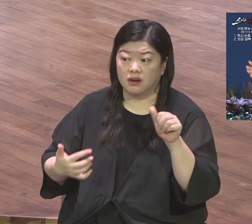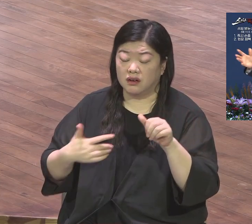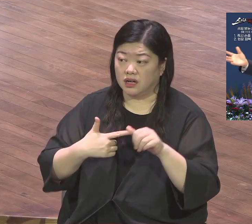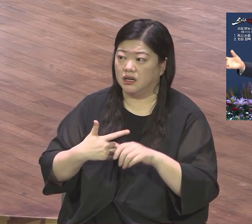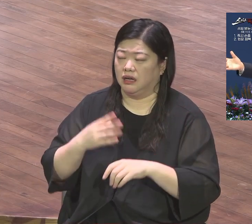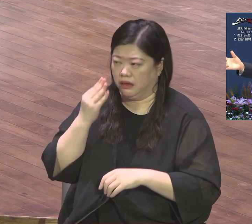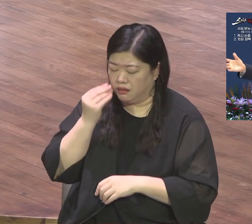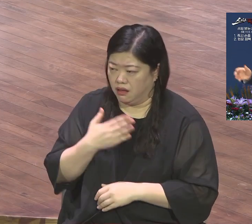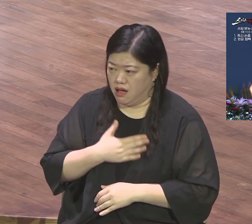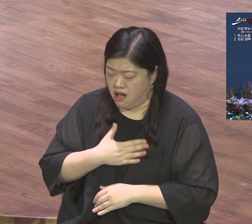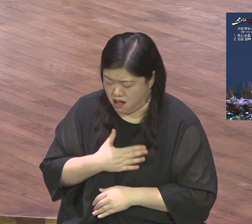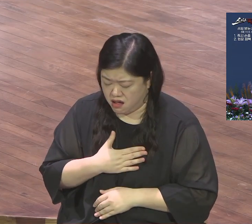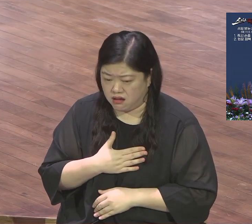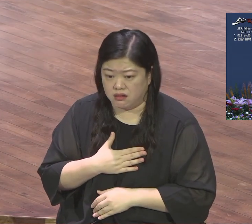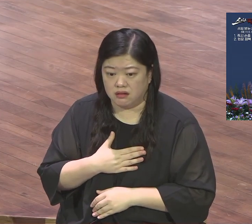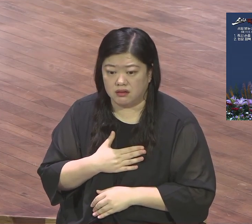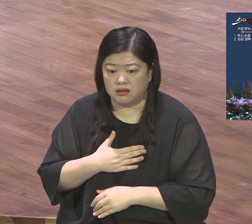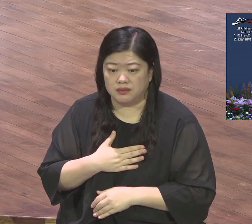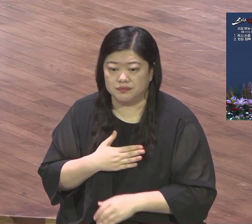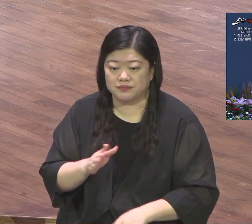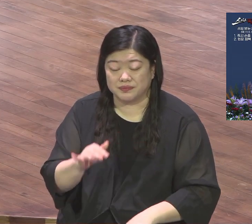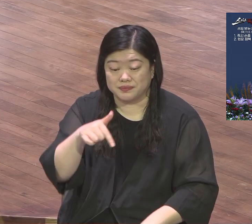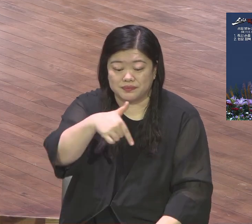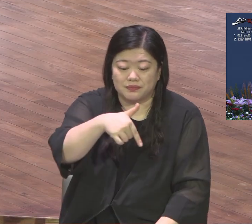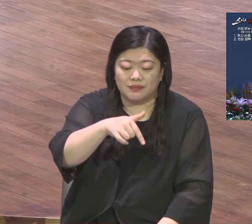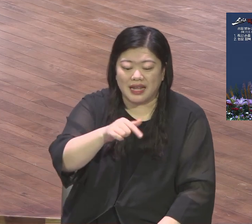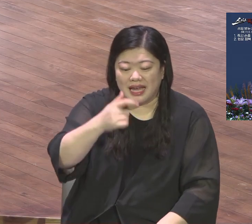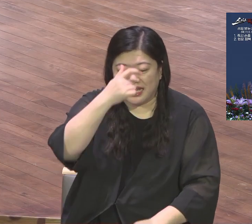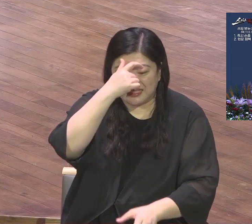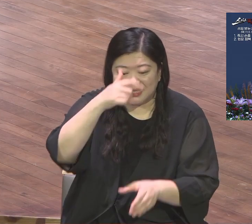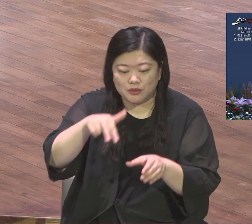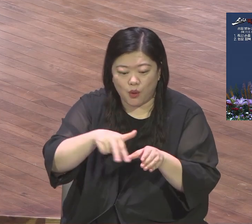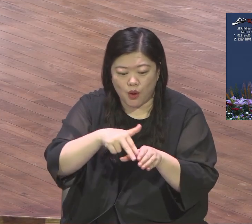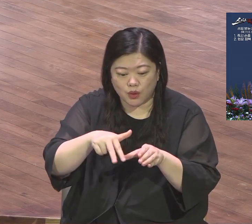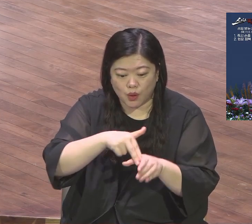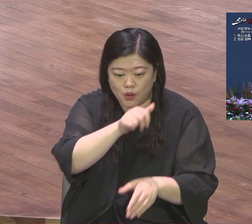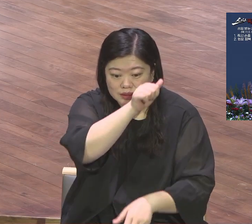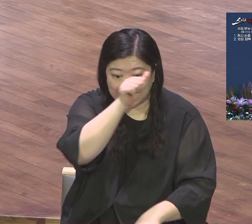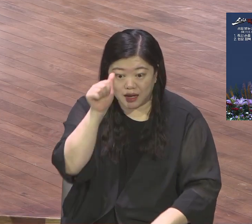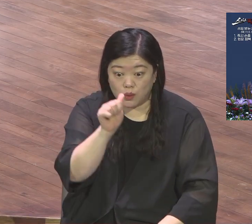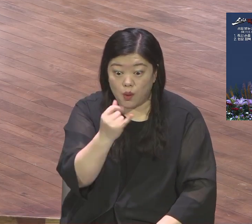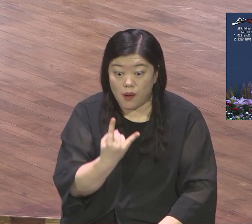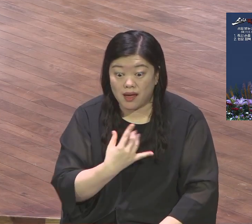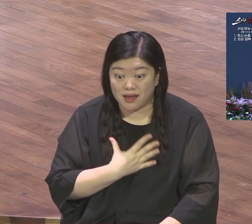이게 통합기장책입니다. 그 합의 보자 총회에서 막 결의를